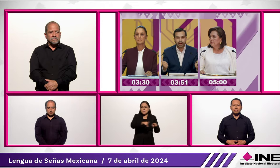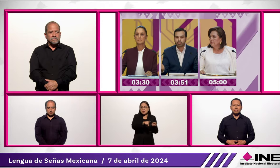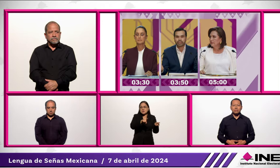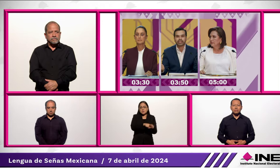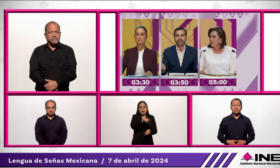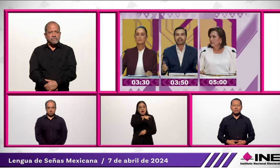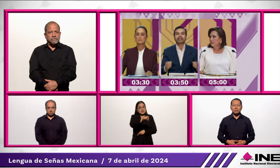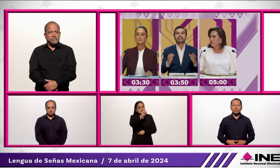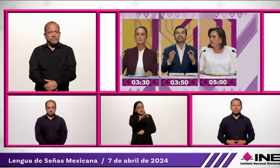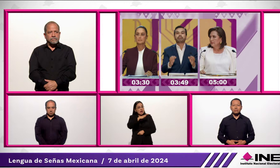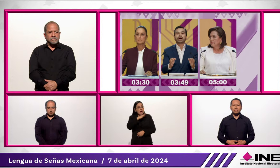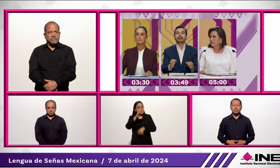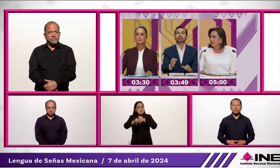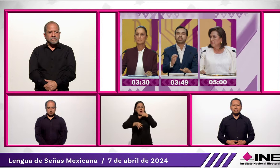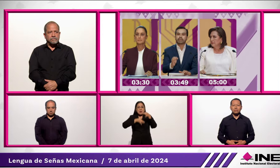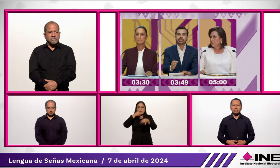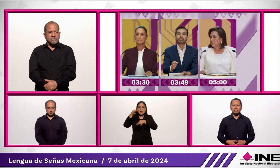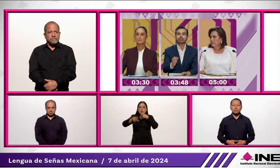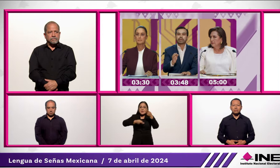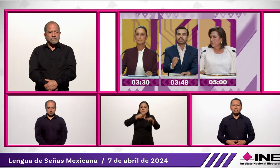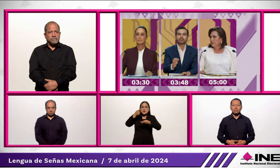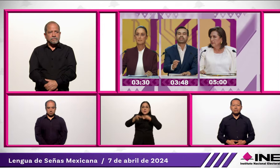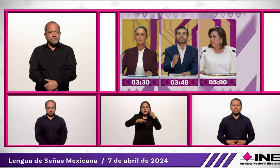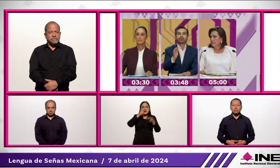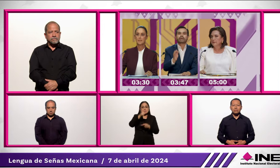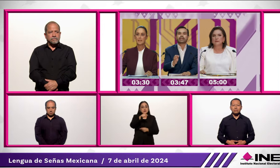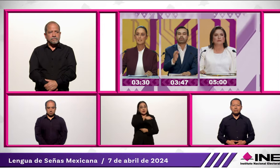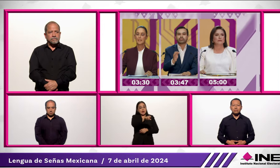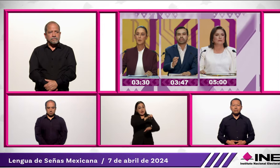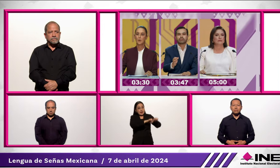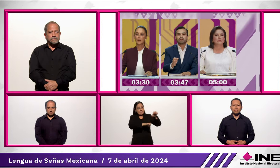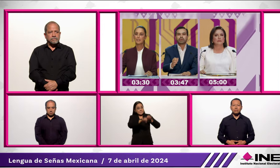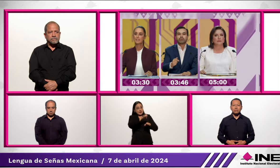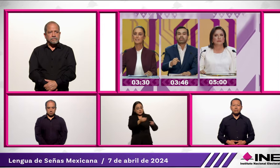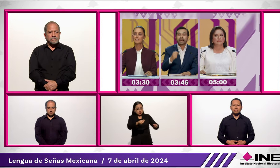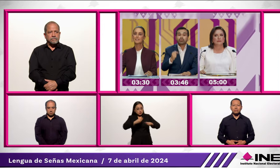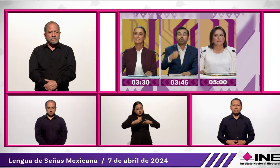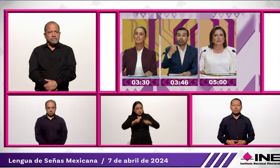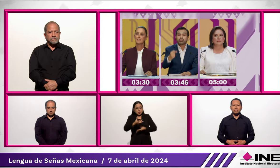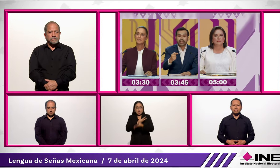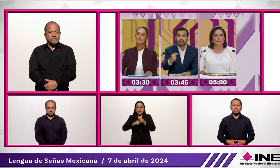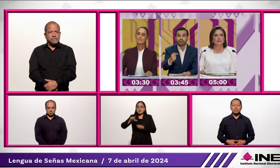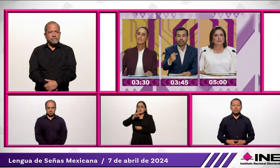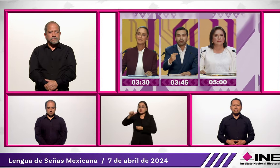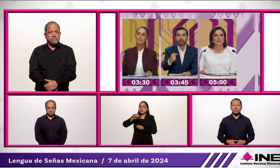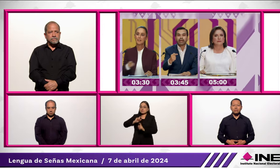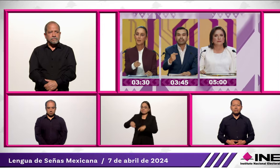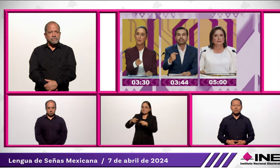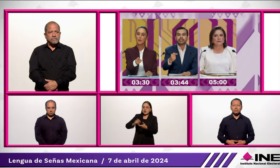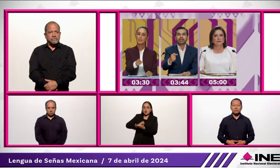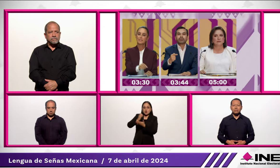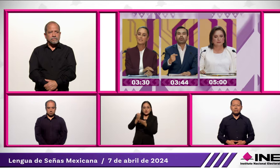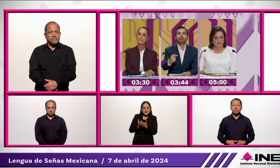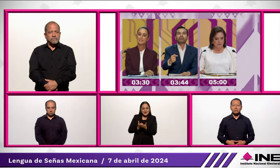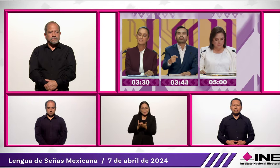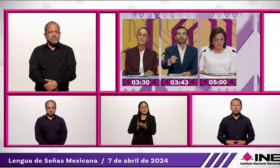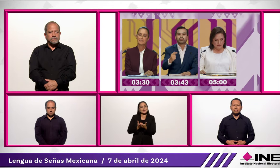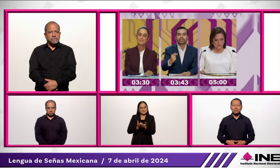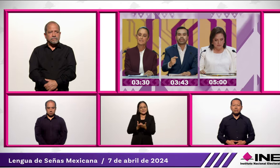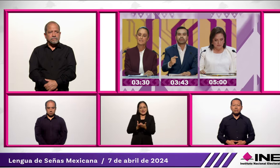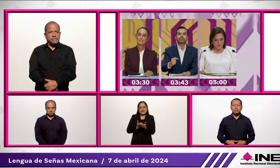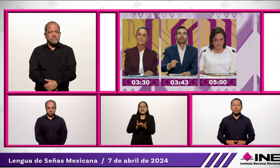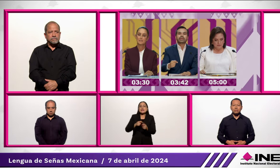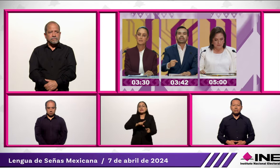simuladas de la vieja política se pagan justamente con empresarios que se cobran a lo chino, tanto con contratos irregulares como